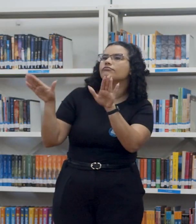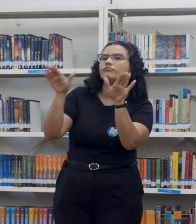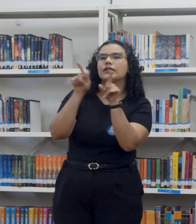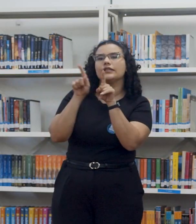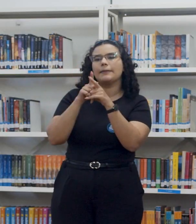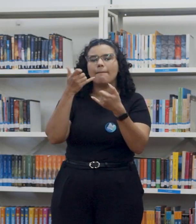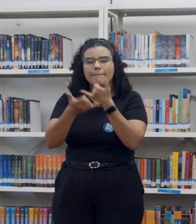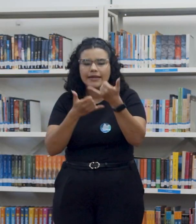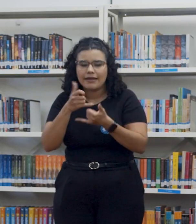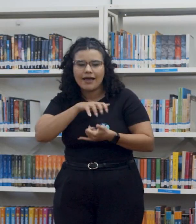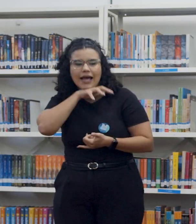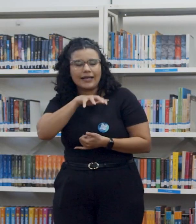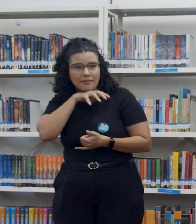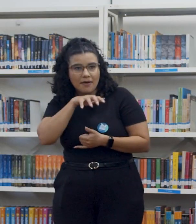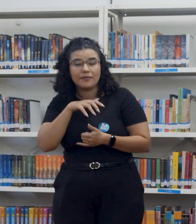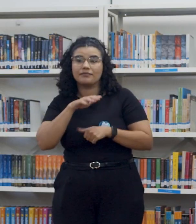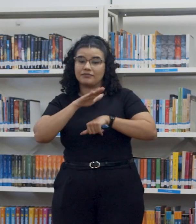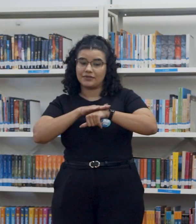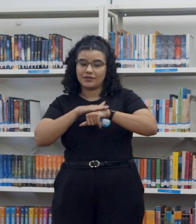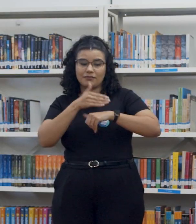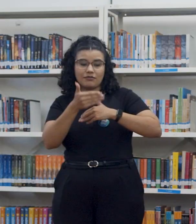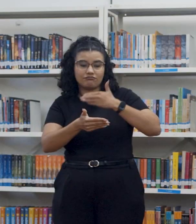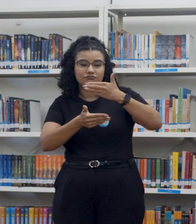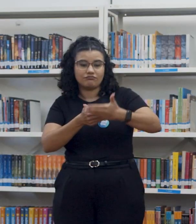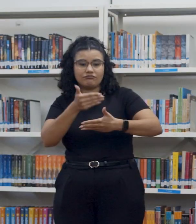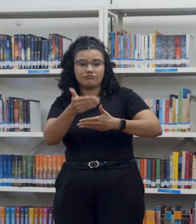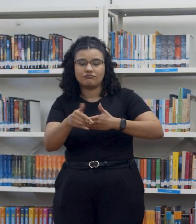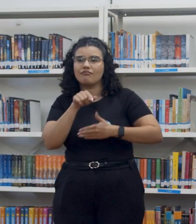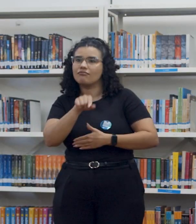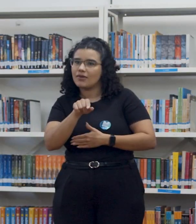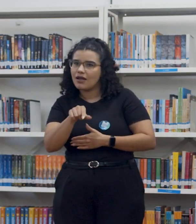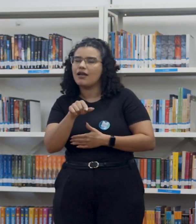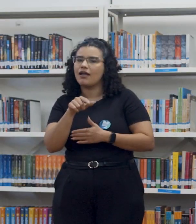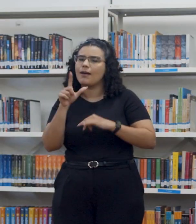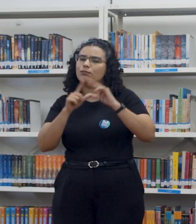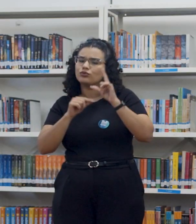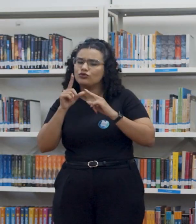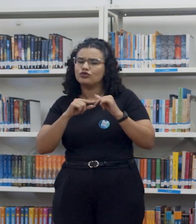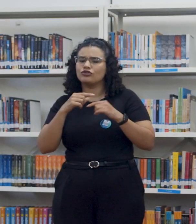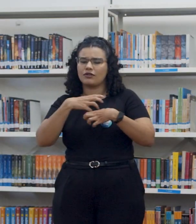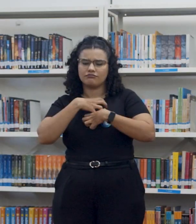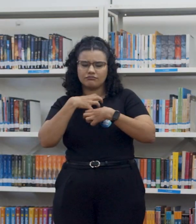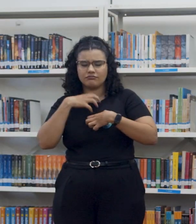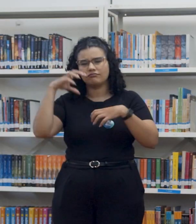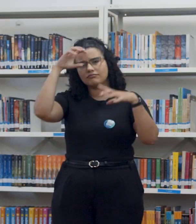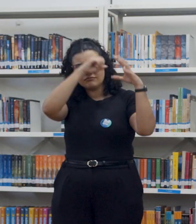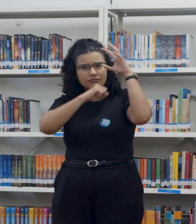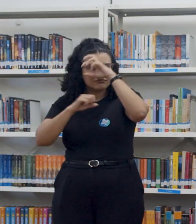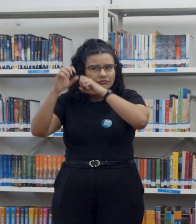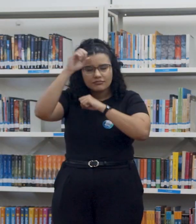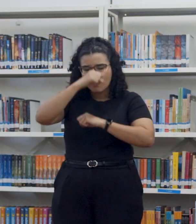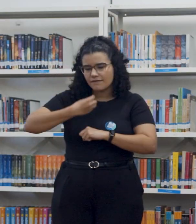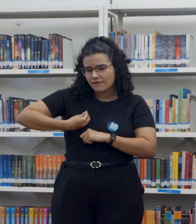os animais. Com o tempo, a bruxinha emotiva vai aprendendo a viver, apesar